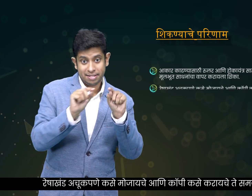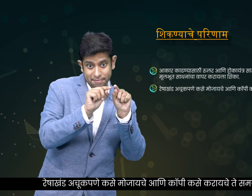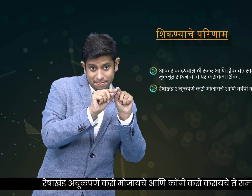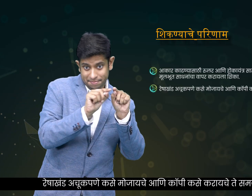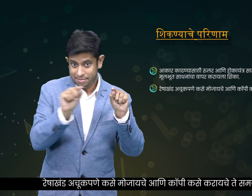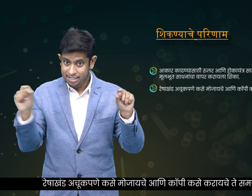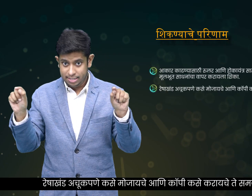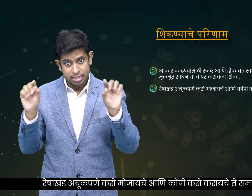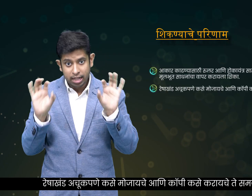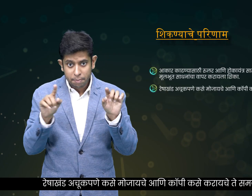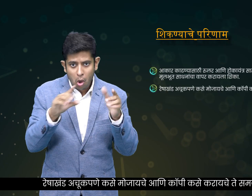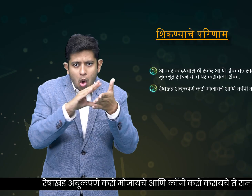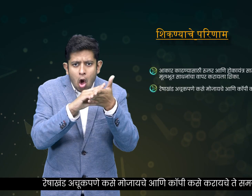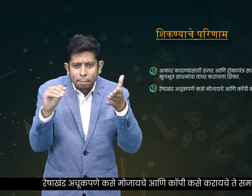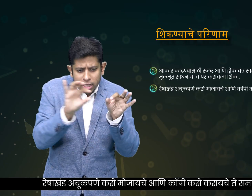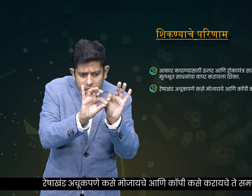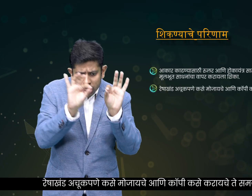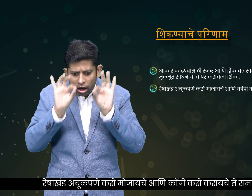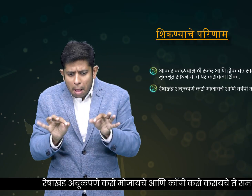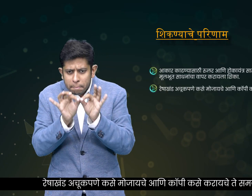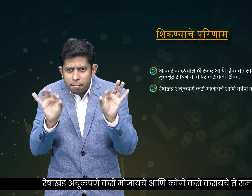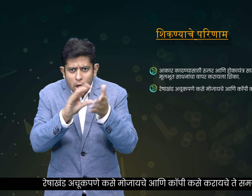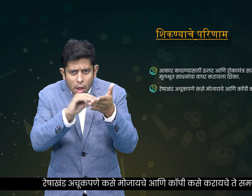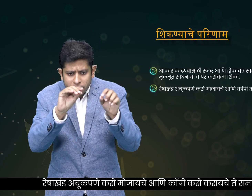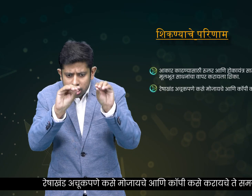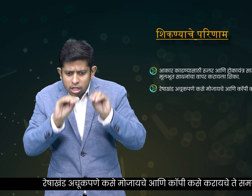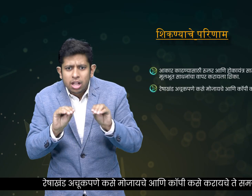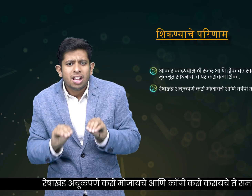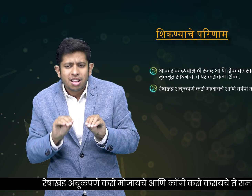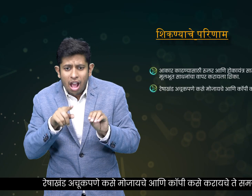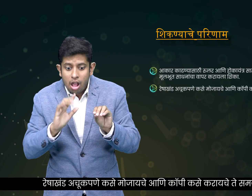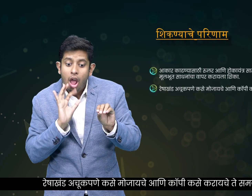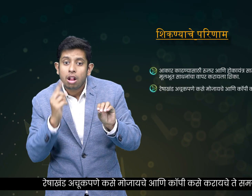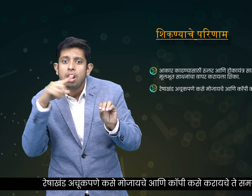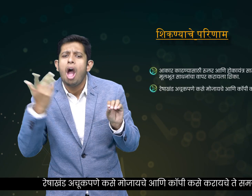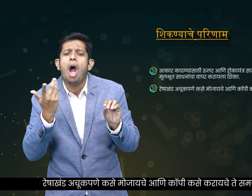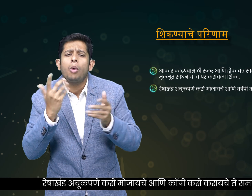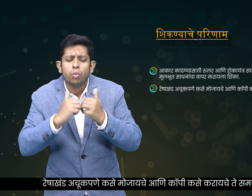रेषाखंड अचूकपणे कसे मोजायचे आणि कॉपी कसे करायचे हे समजून घ्या.